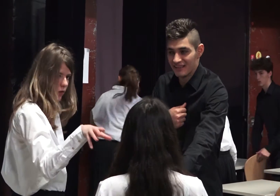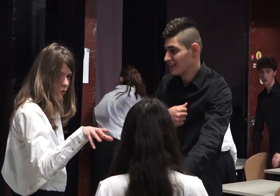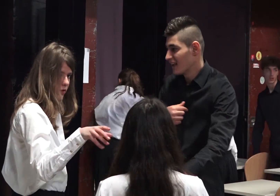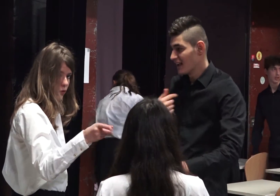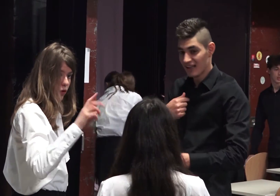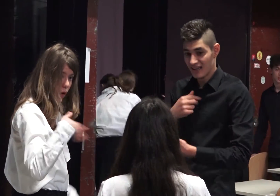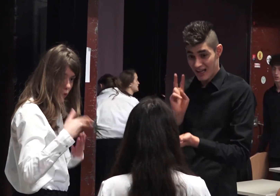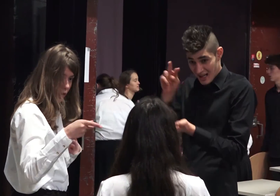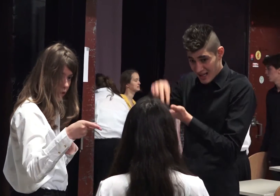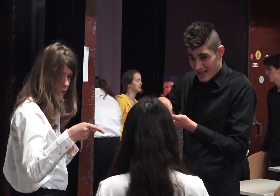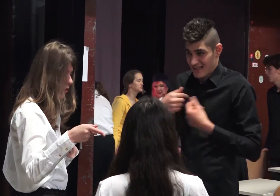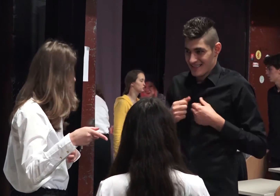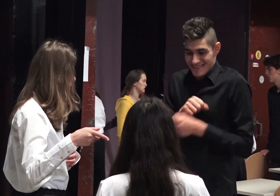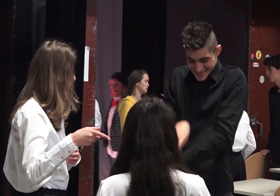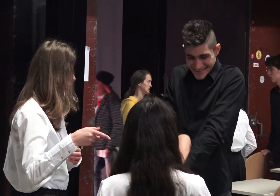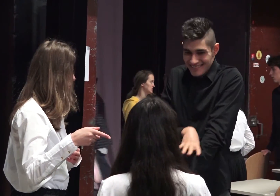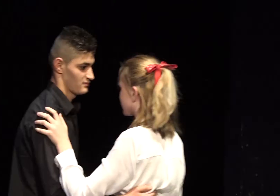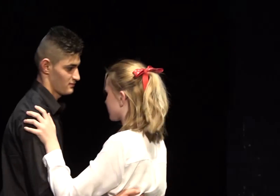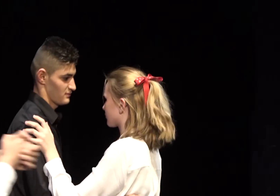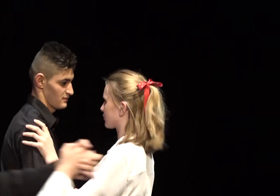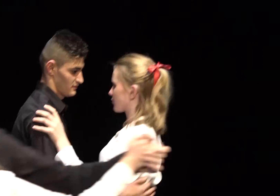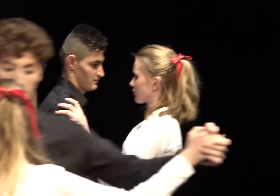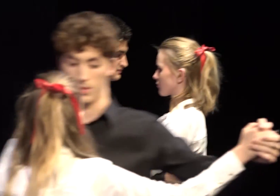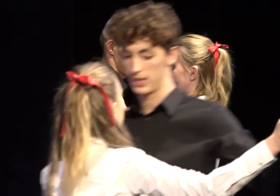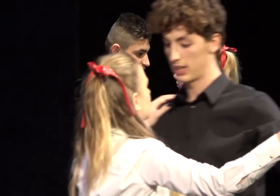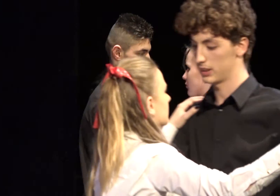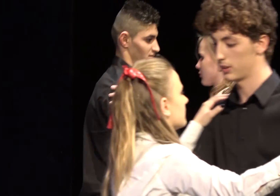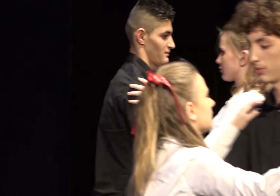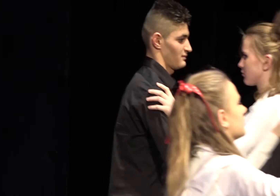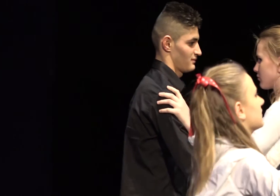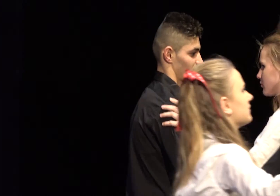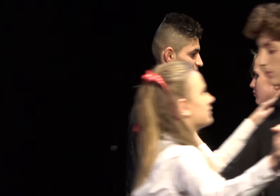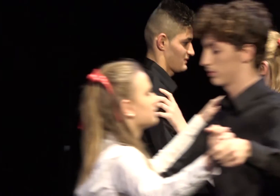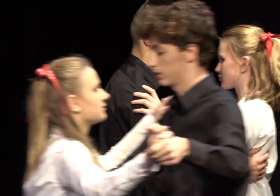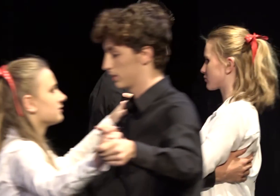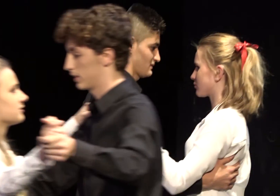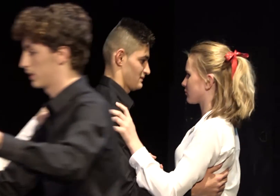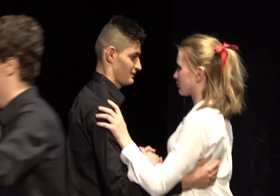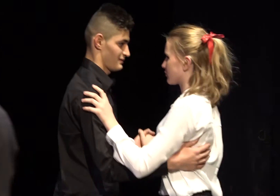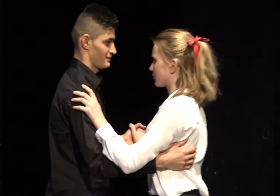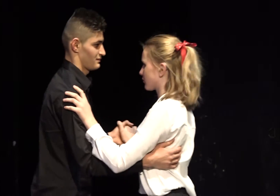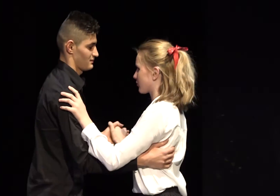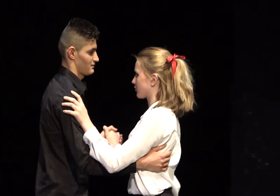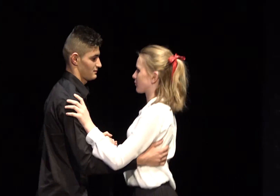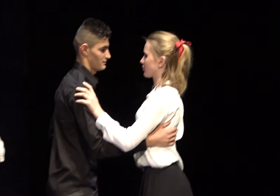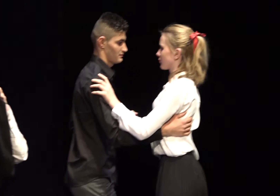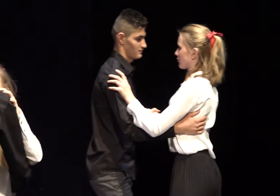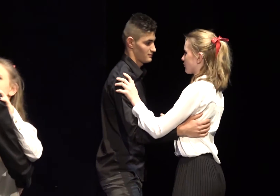gehörlos. Vom Tanzen hält ihn das nicht ab. Ganz im Gegenteil, für ihn ist Tanzen eine große Leidenschaft. Und die möchte